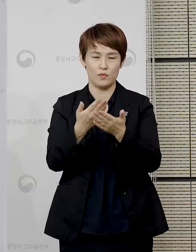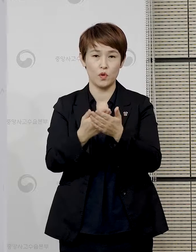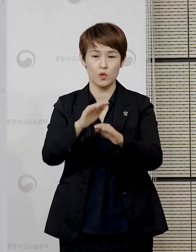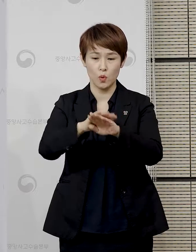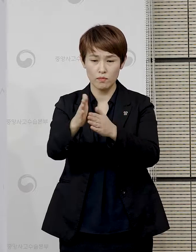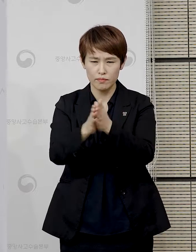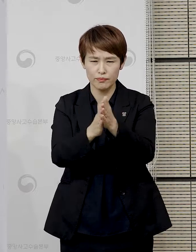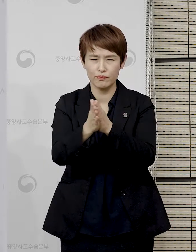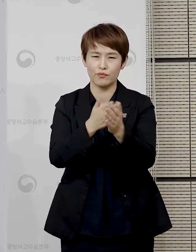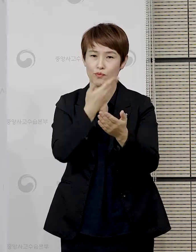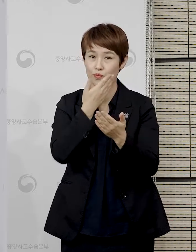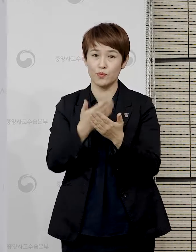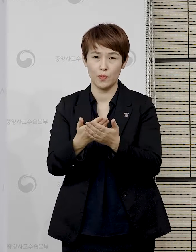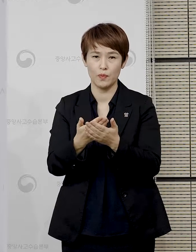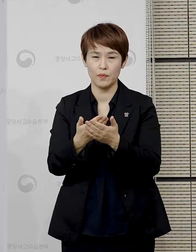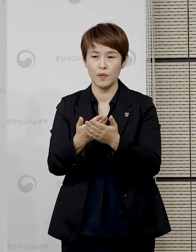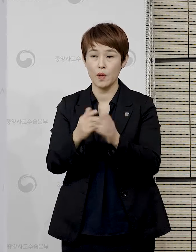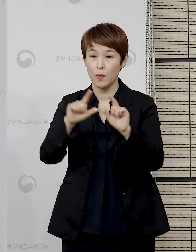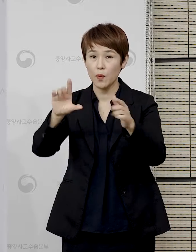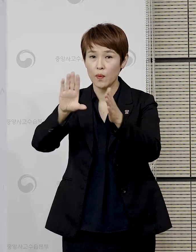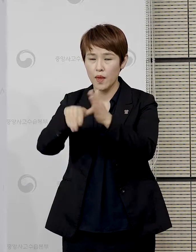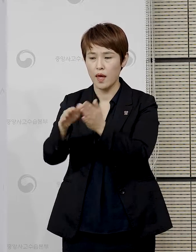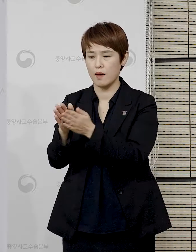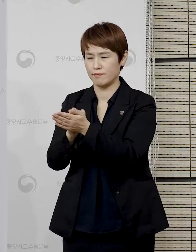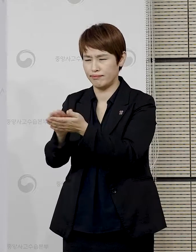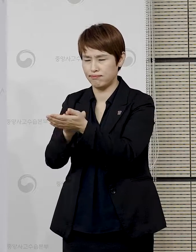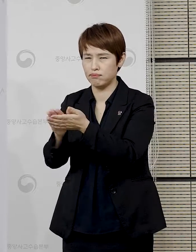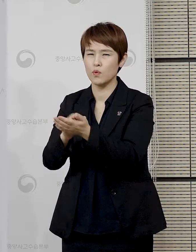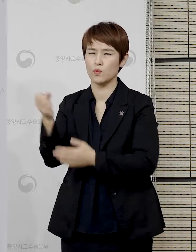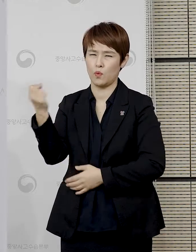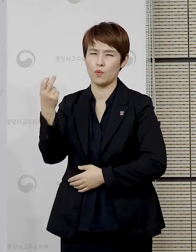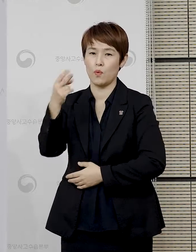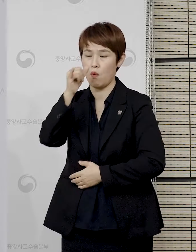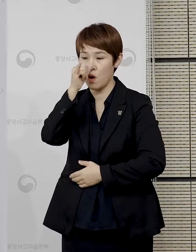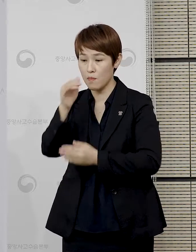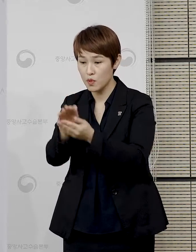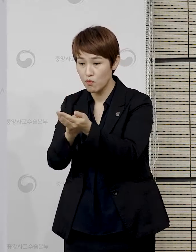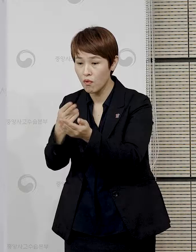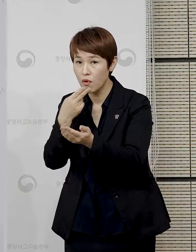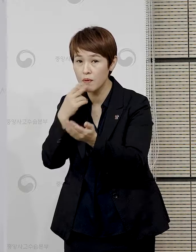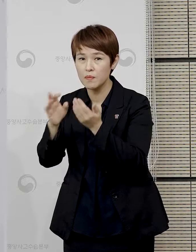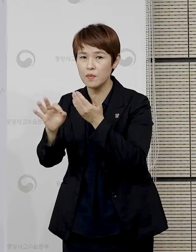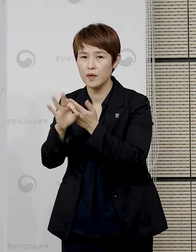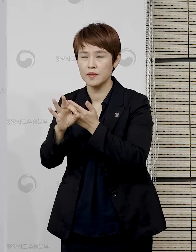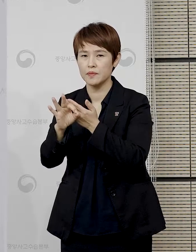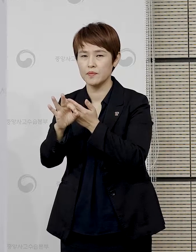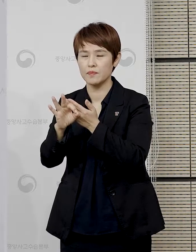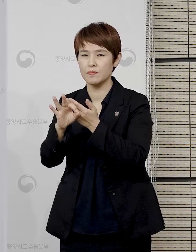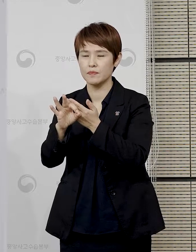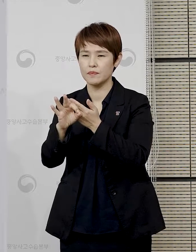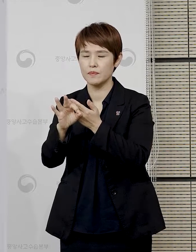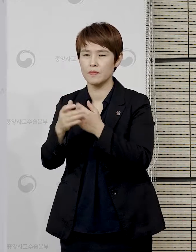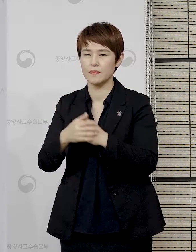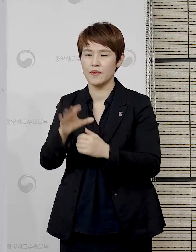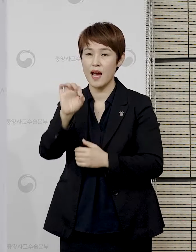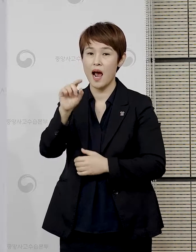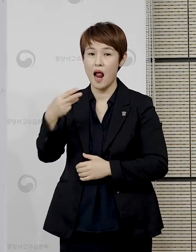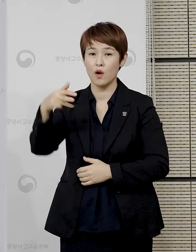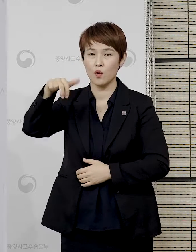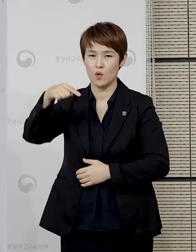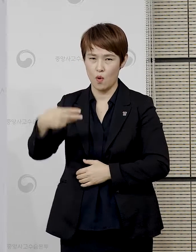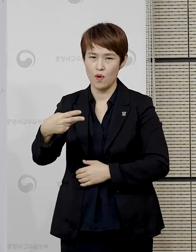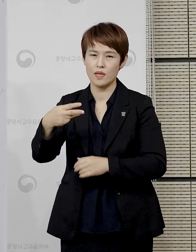중요합니다. 평상시 비누로 자주 손을 씻고 비누가 없다면 알코올 손 세정제를 이용하시기